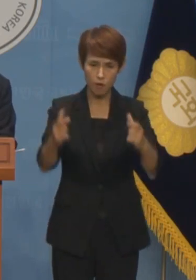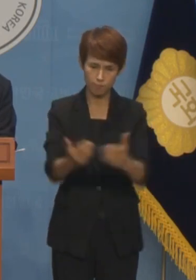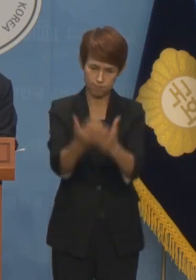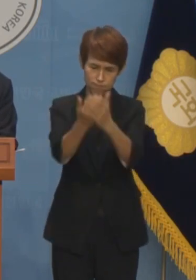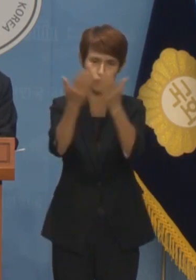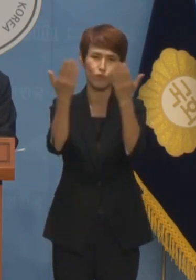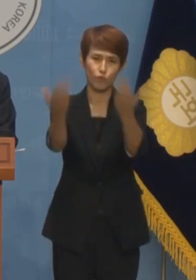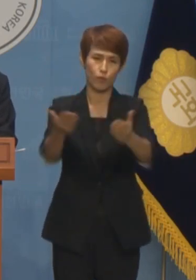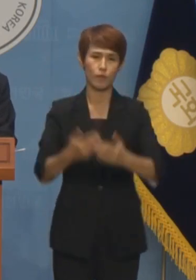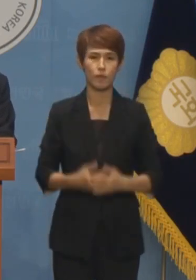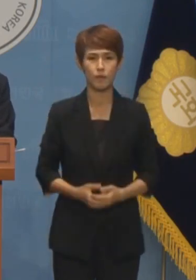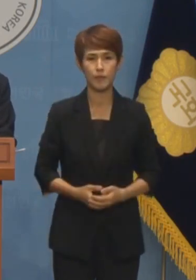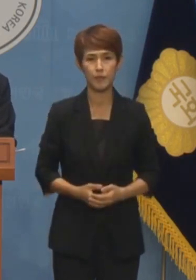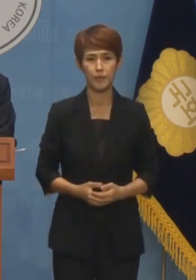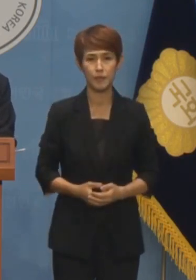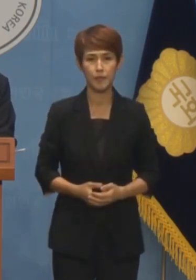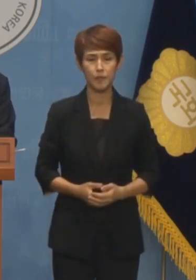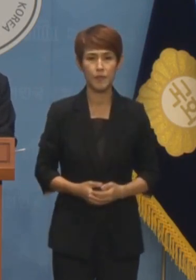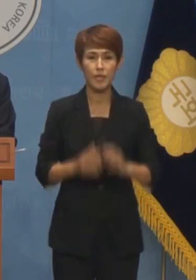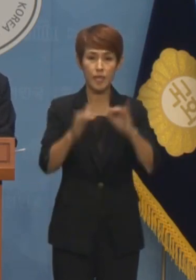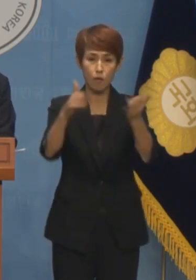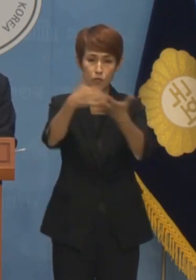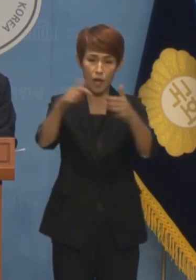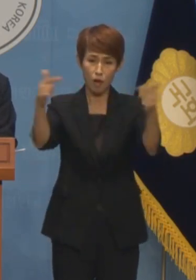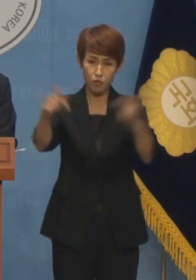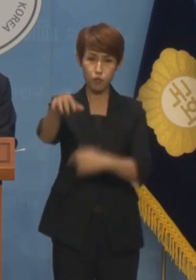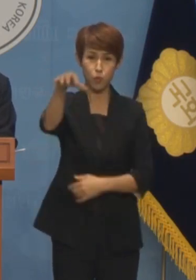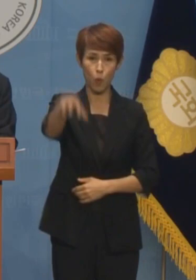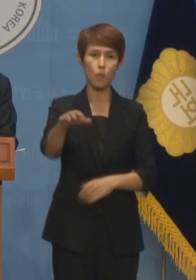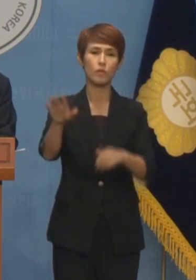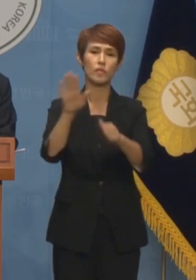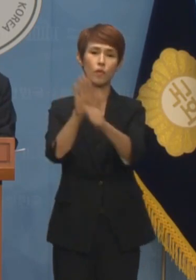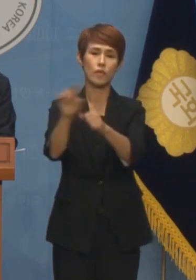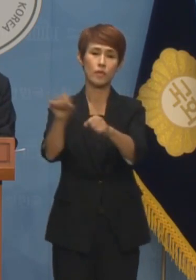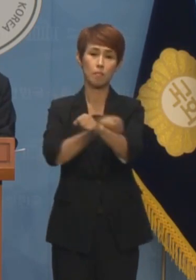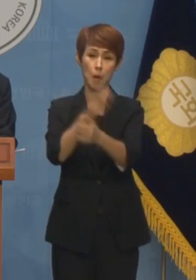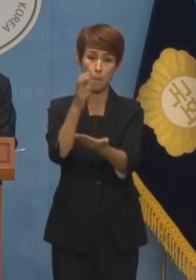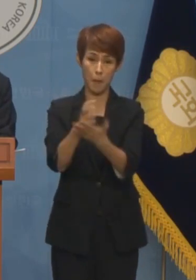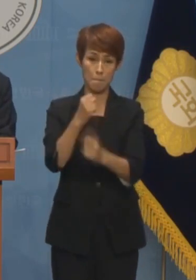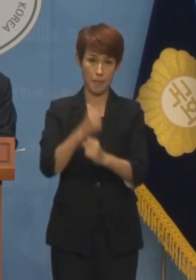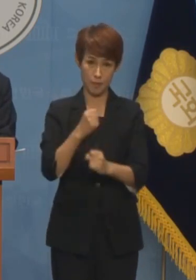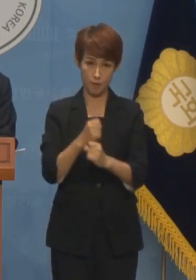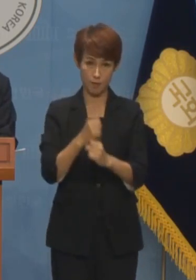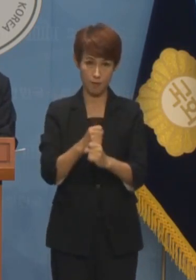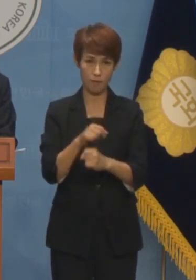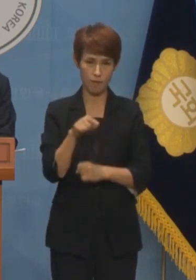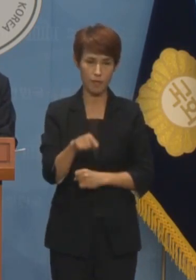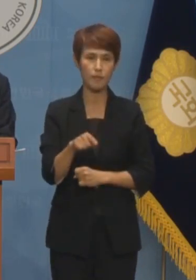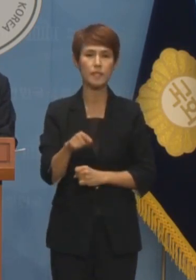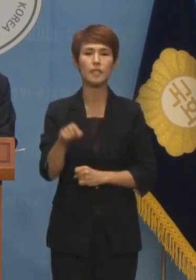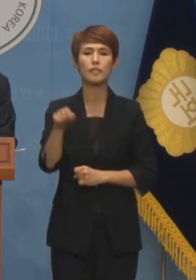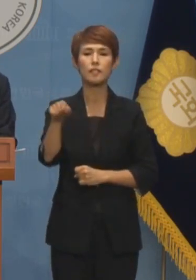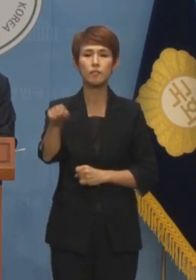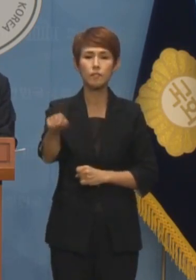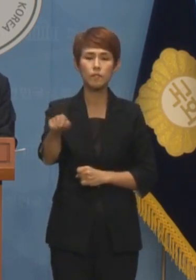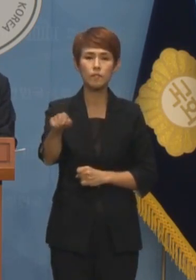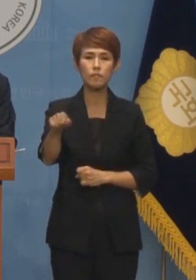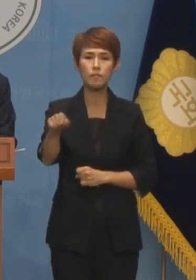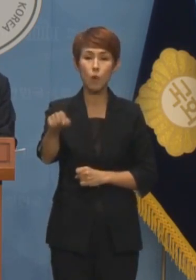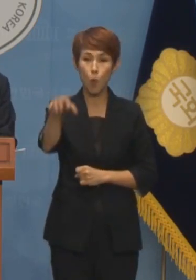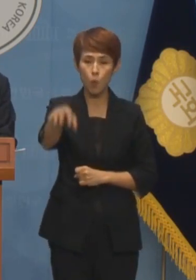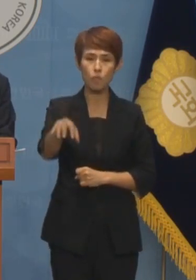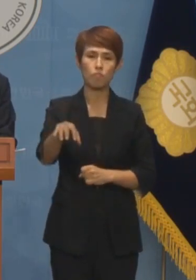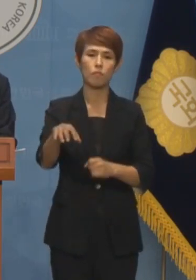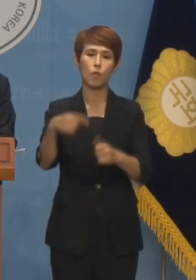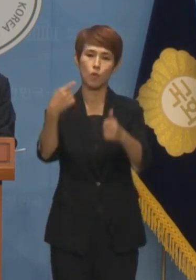활성화시키겠습니다. 마지막으로 인구 감소 지역 지원 특별법 개정을 통해 인구 감소 지역 내 보육,